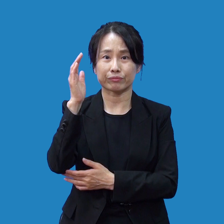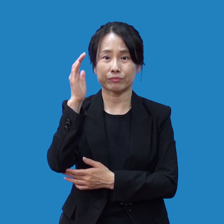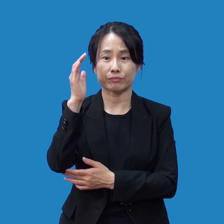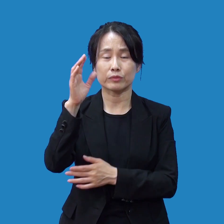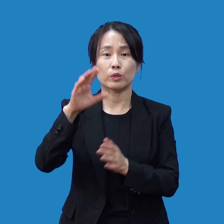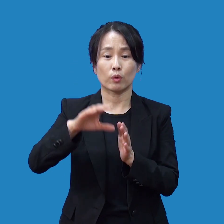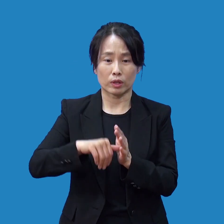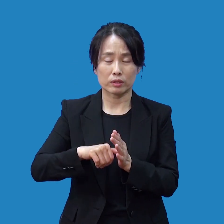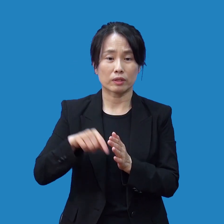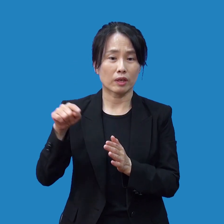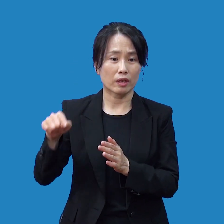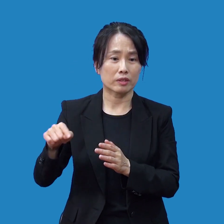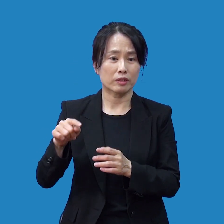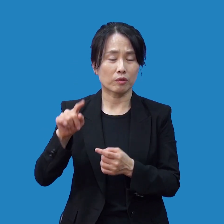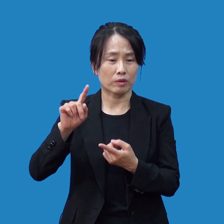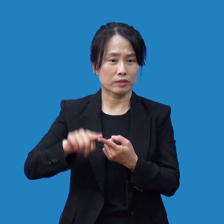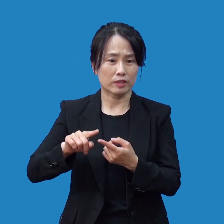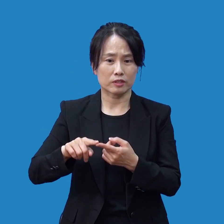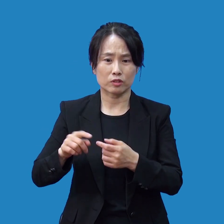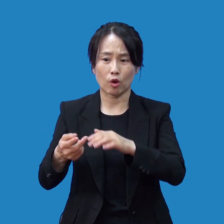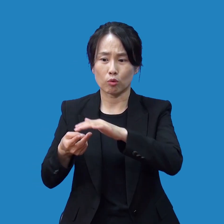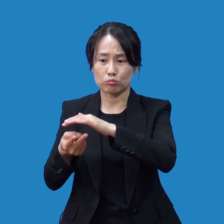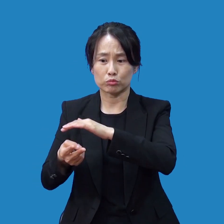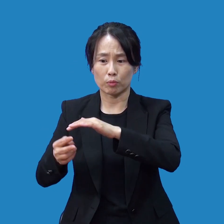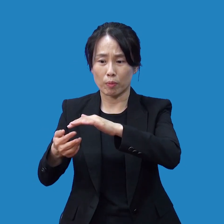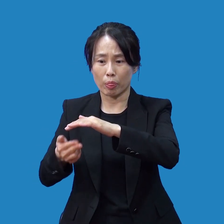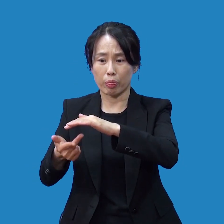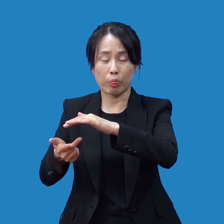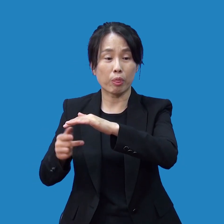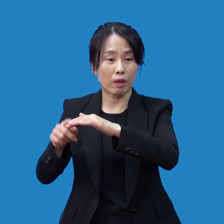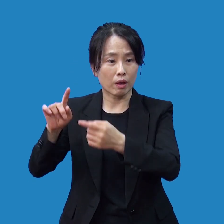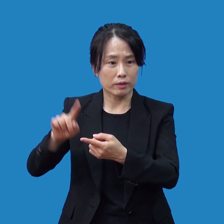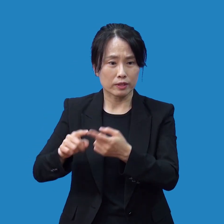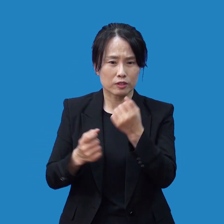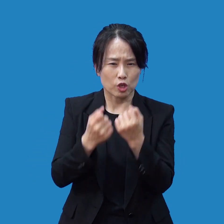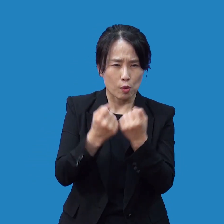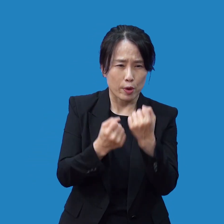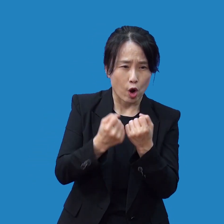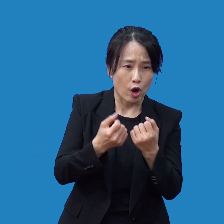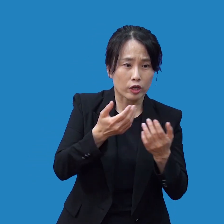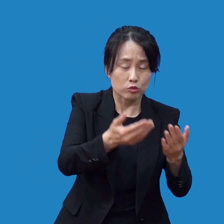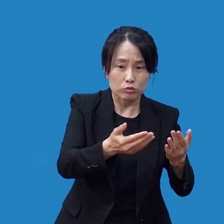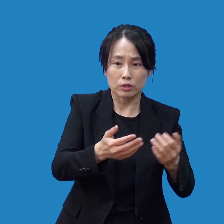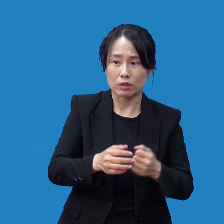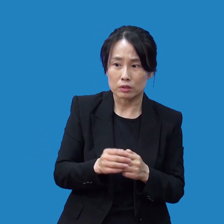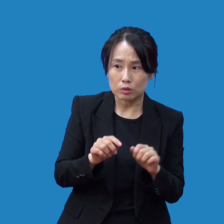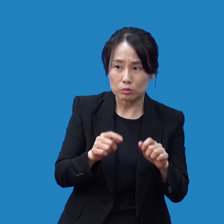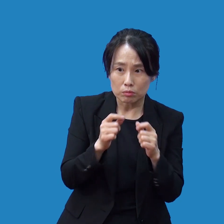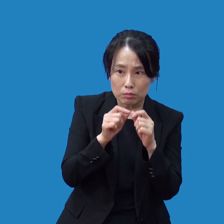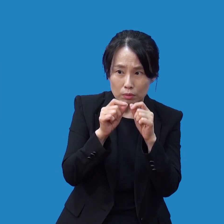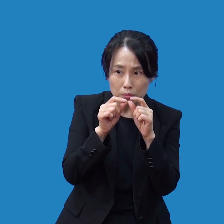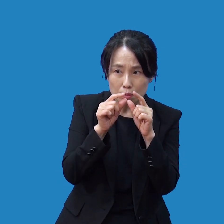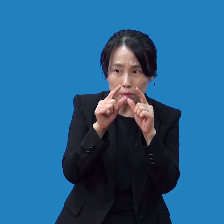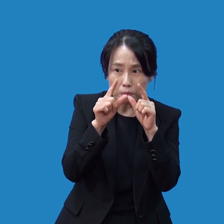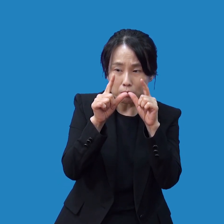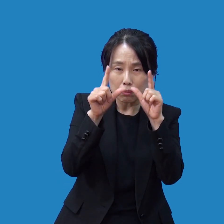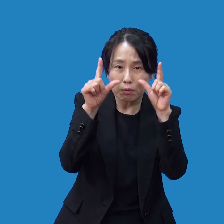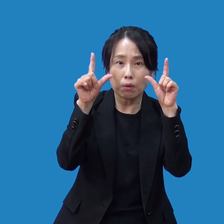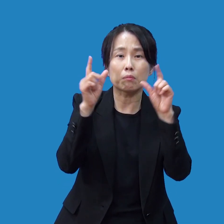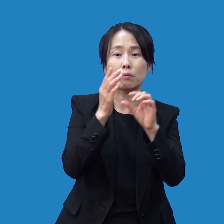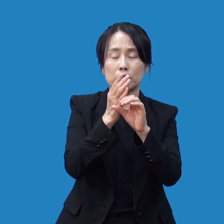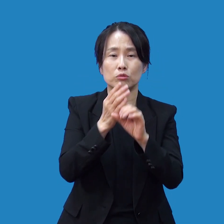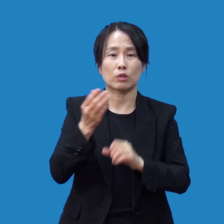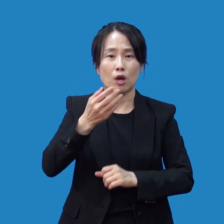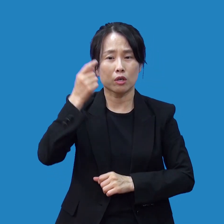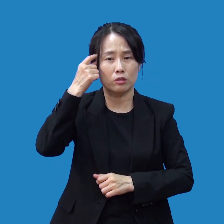그 의미를 밝혀내니까 이들이 이제 그것이 무엇인가를 깨닫기 시작합니다. 무슨 말을 하는가? 성령의